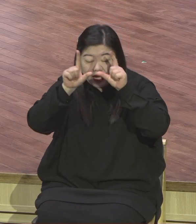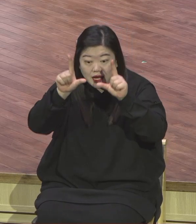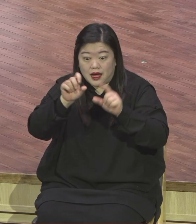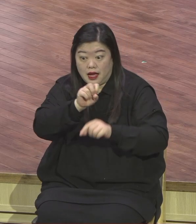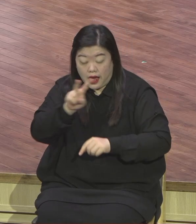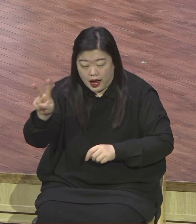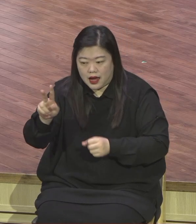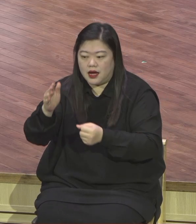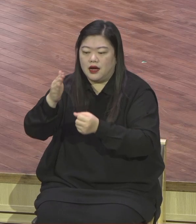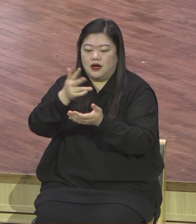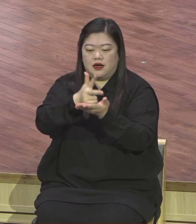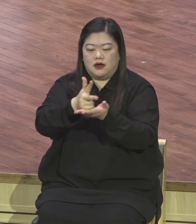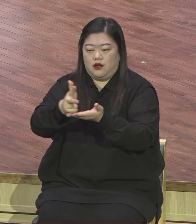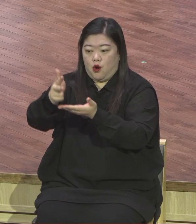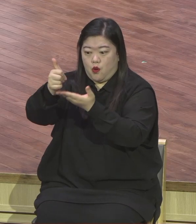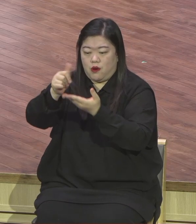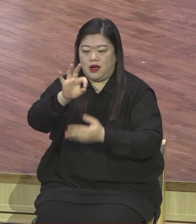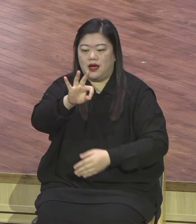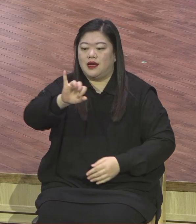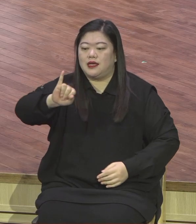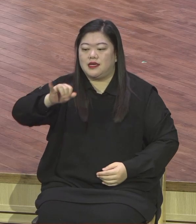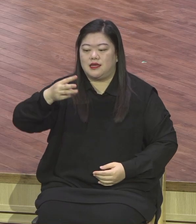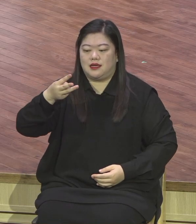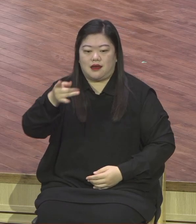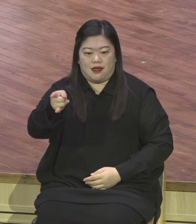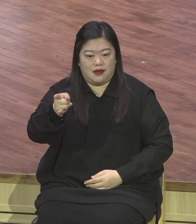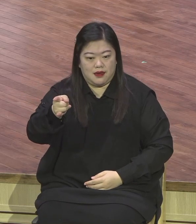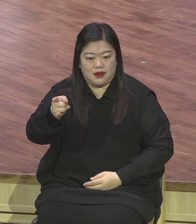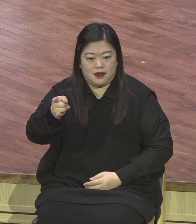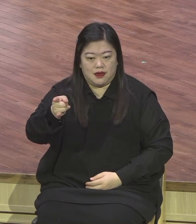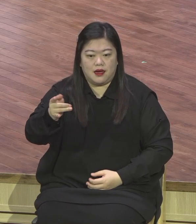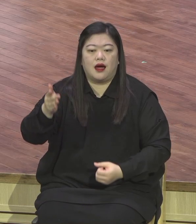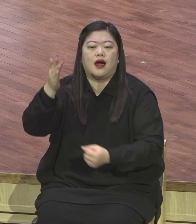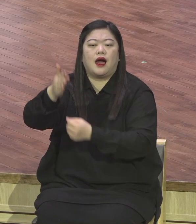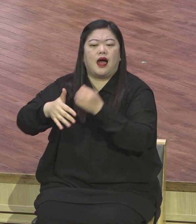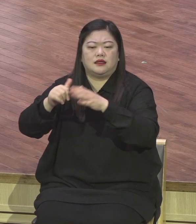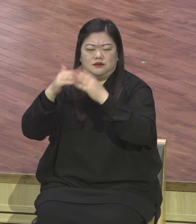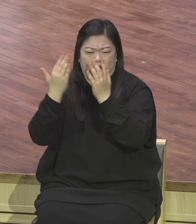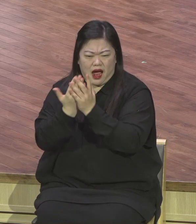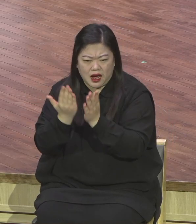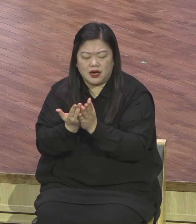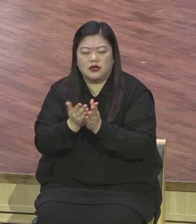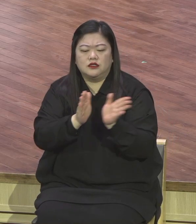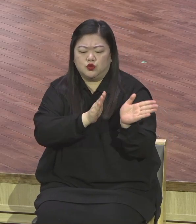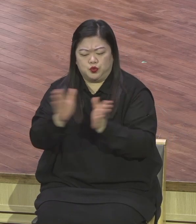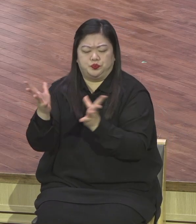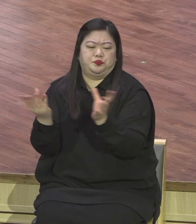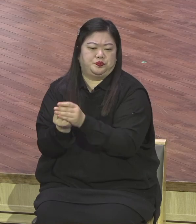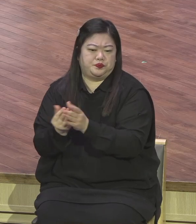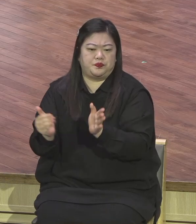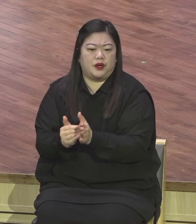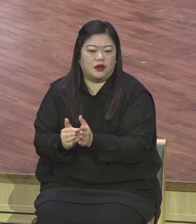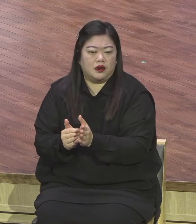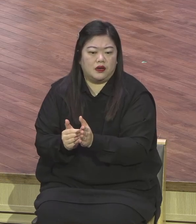이래라. 하나님이 다 미리 준비해서 나에게 주시는 거구나. 이거 아신단 말이에요. 그러니까